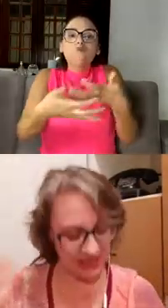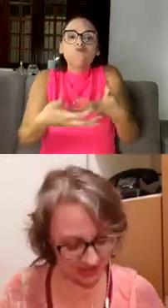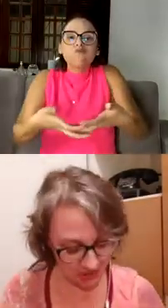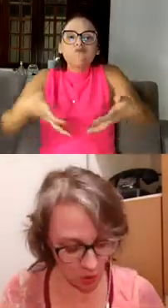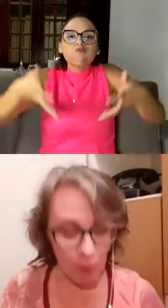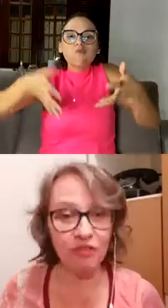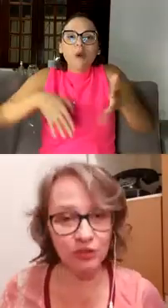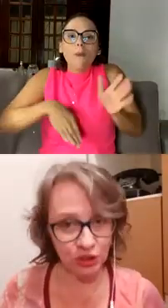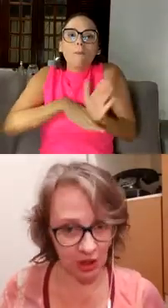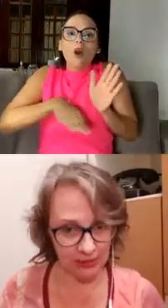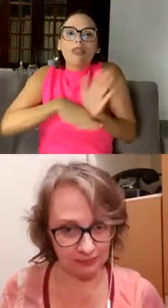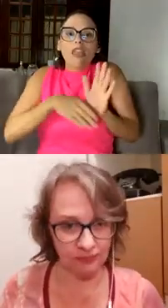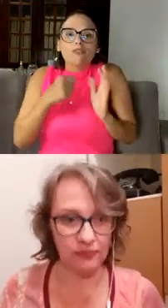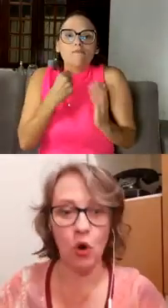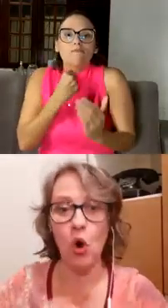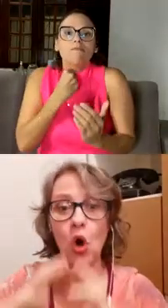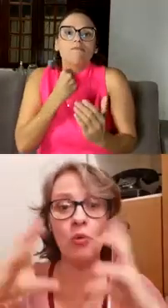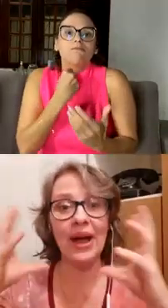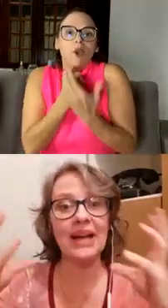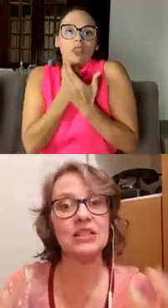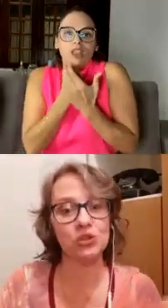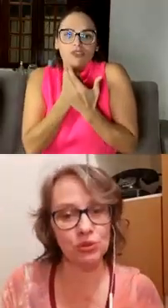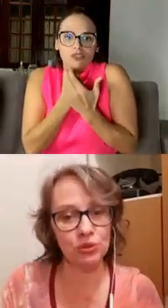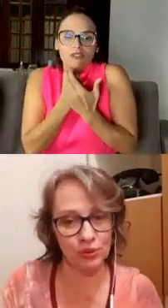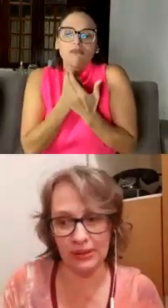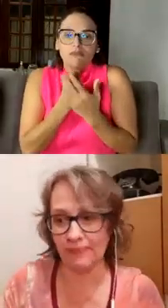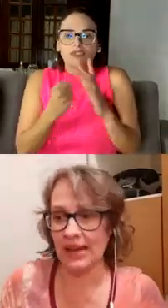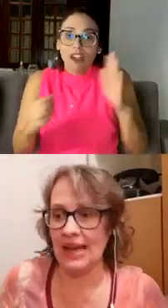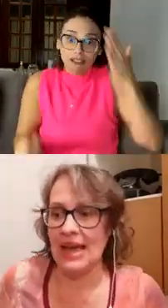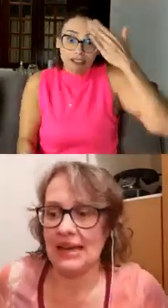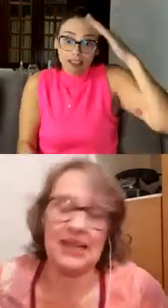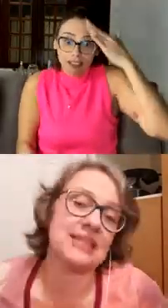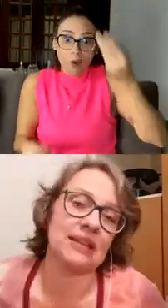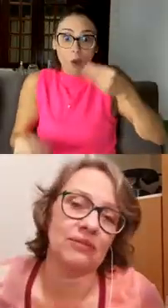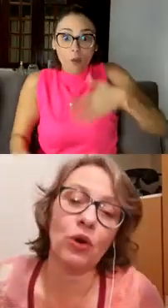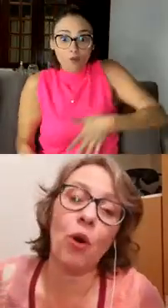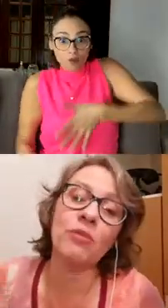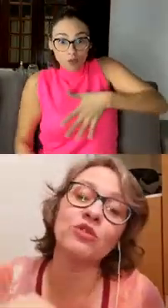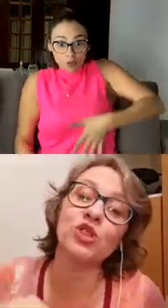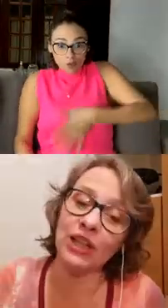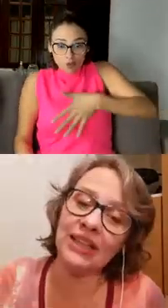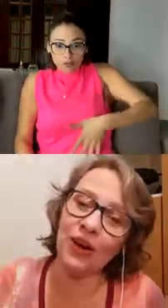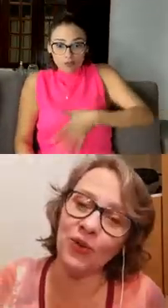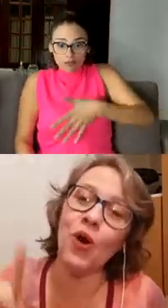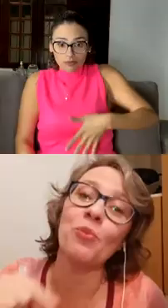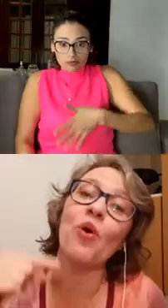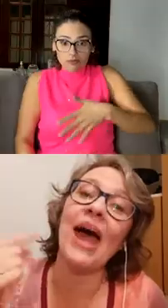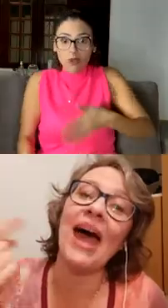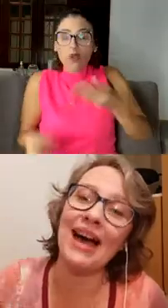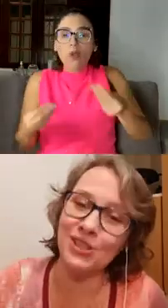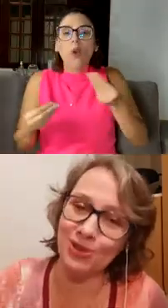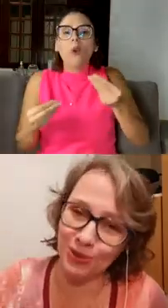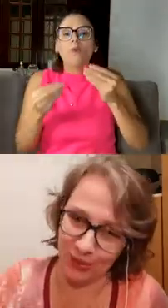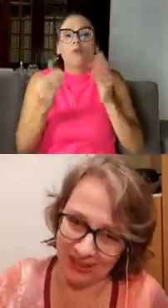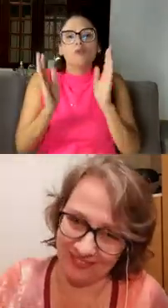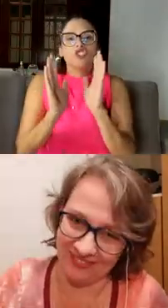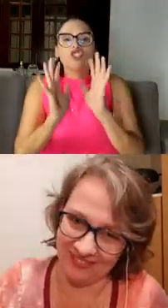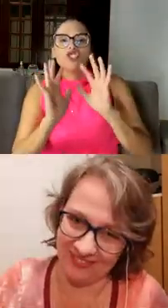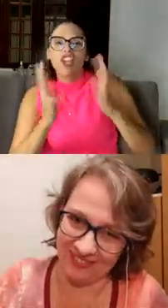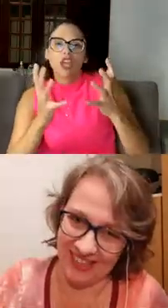já entendeu como funciona, como é essa estrutura. Quer dizer, como funciona não, como é a